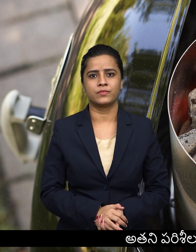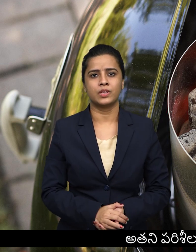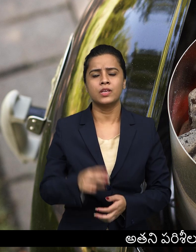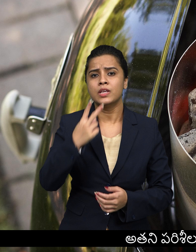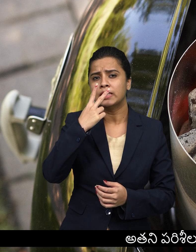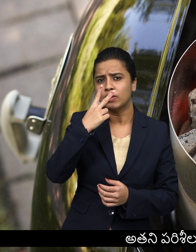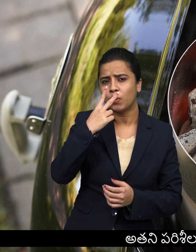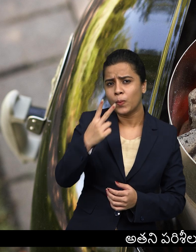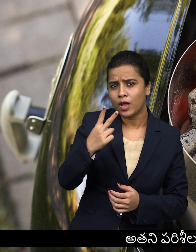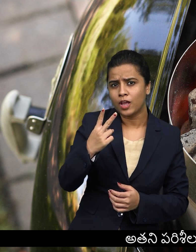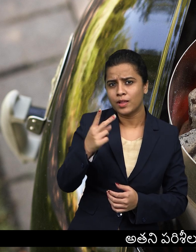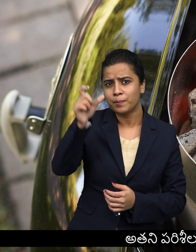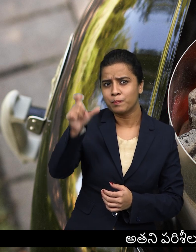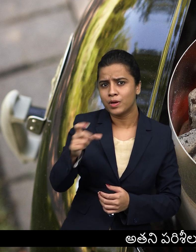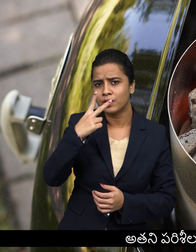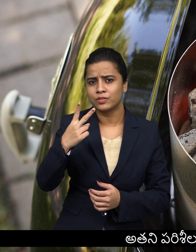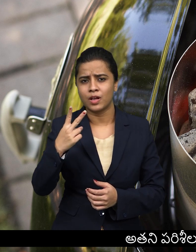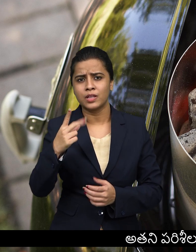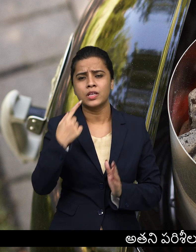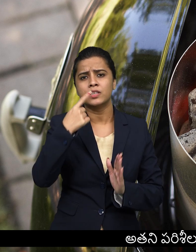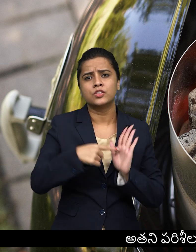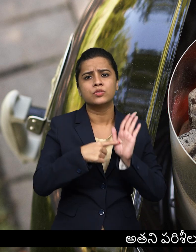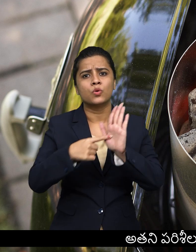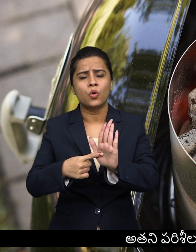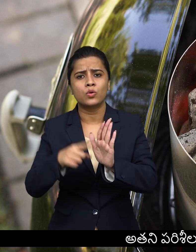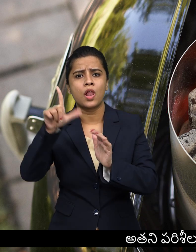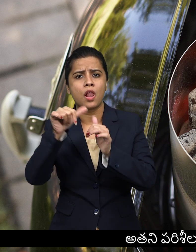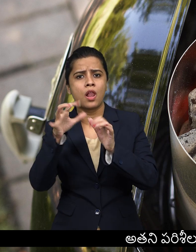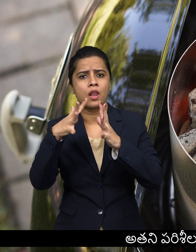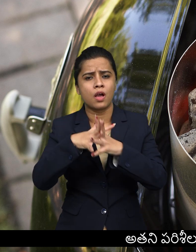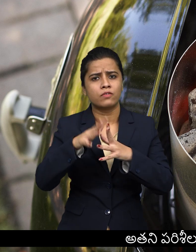అతని పరిశీలనల ఆధారంగా అతను